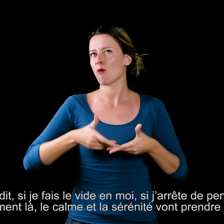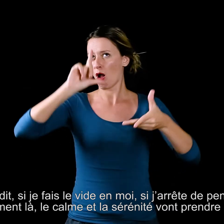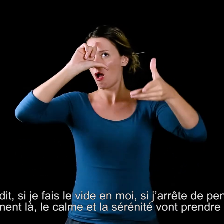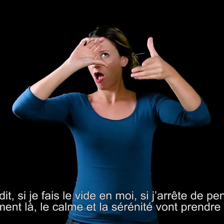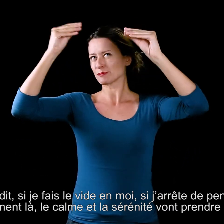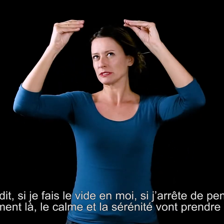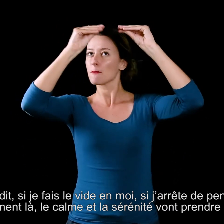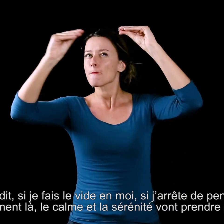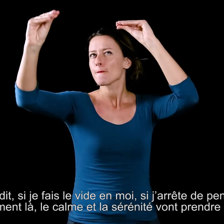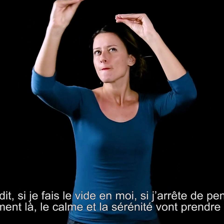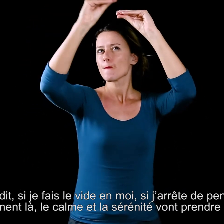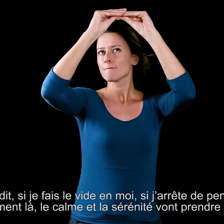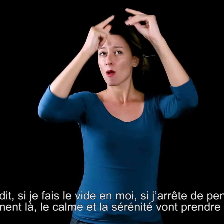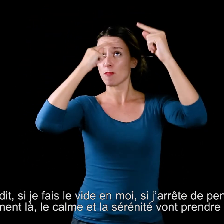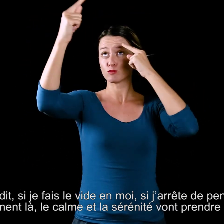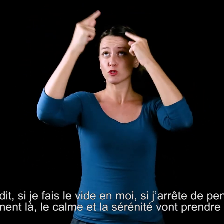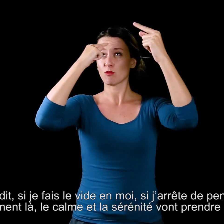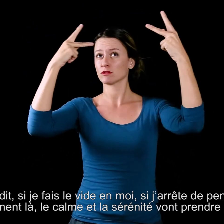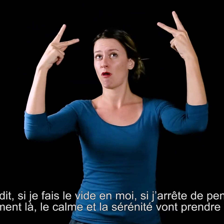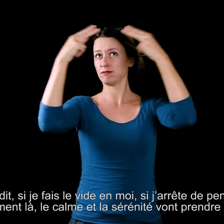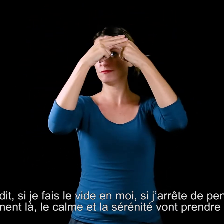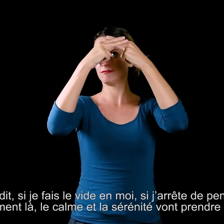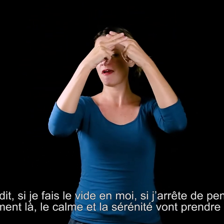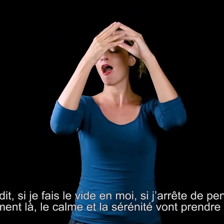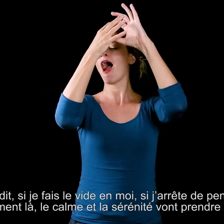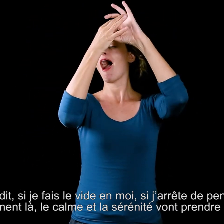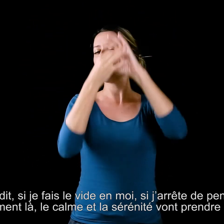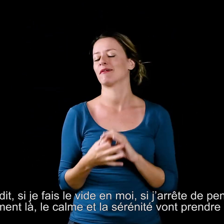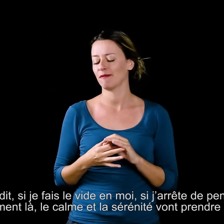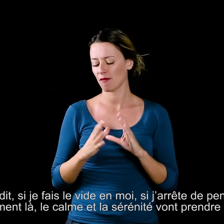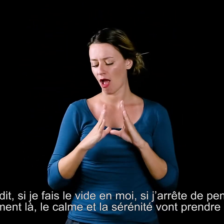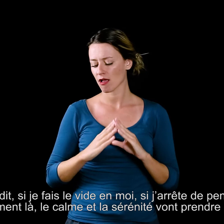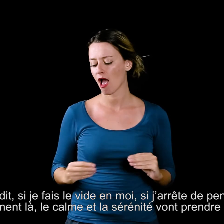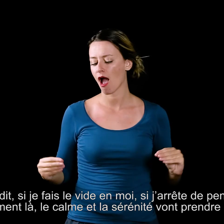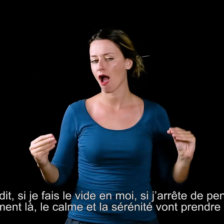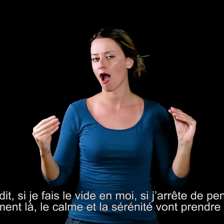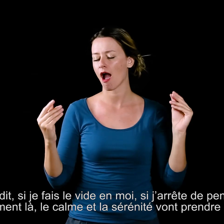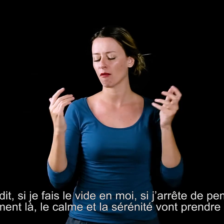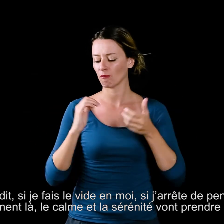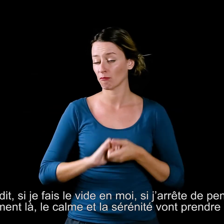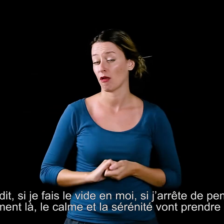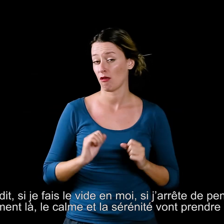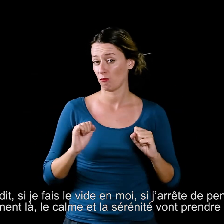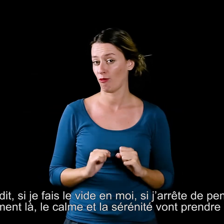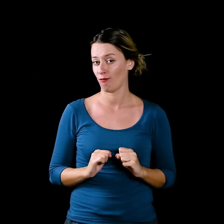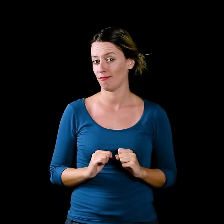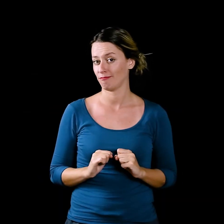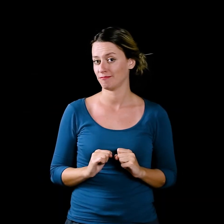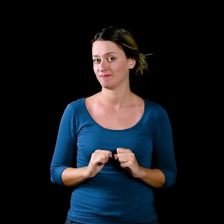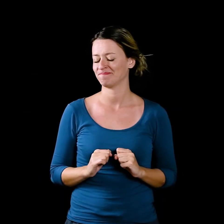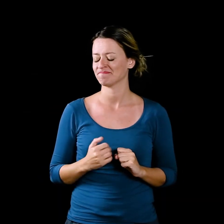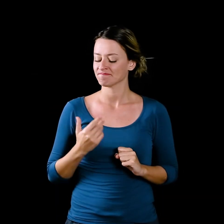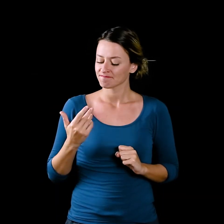en moi, si j'arrête de penser, à ce moment-là, le calme et la sérénité vont prendre place.